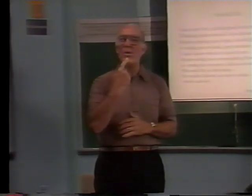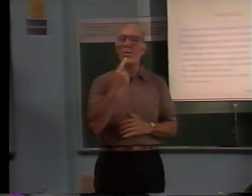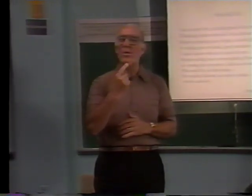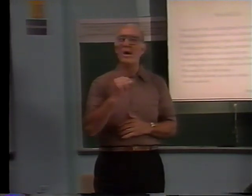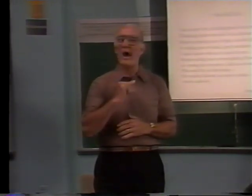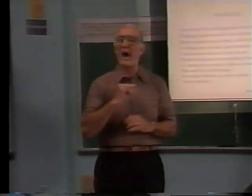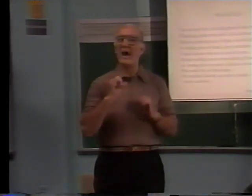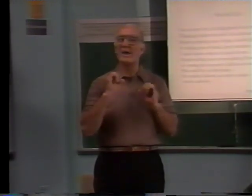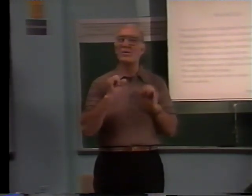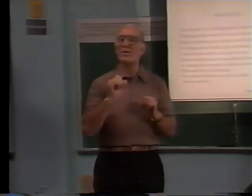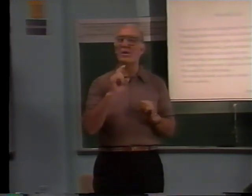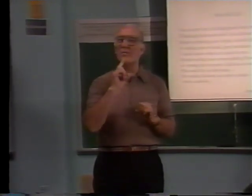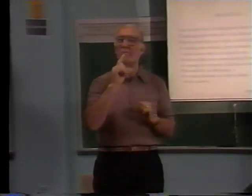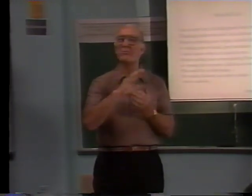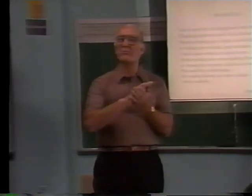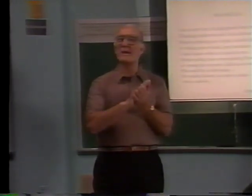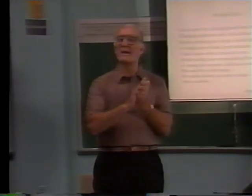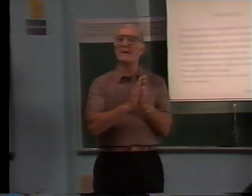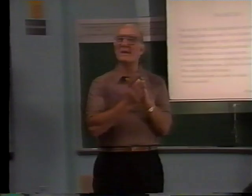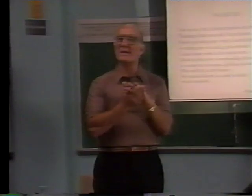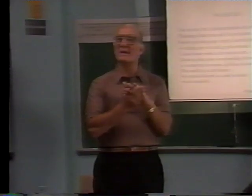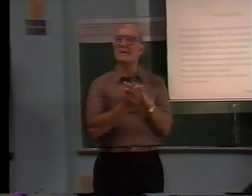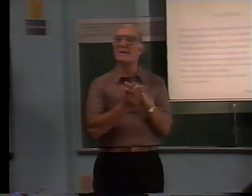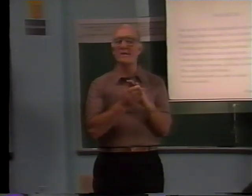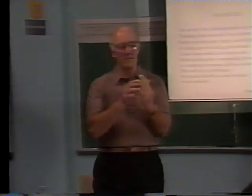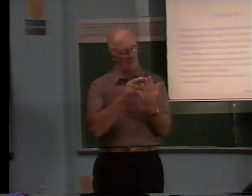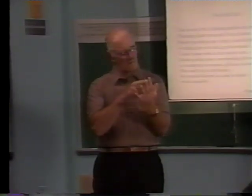who I could be.